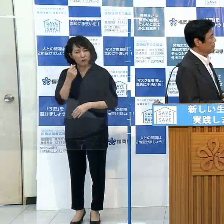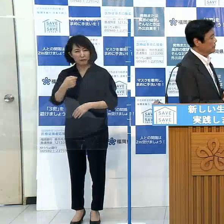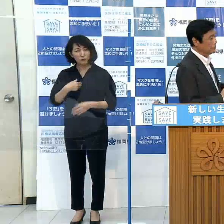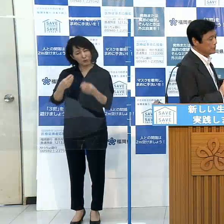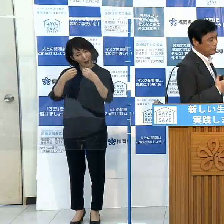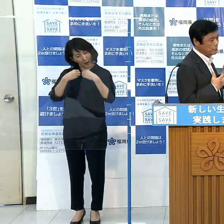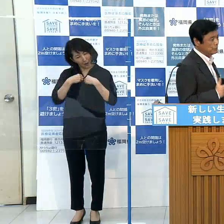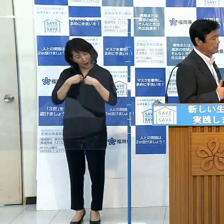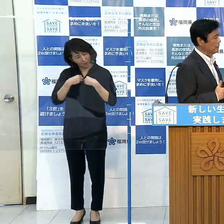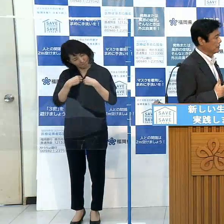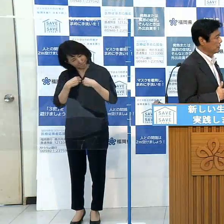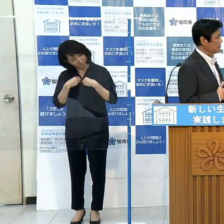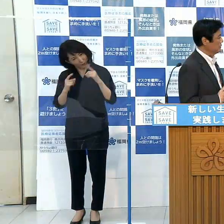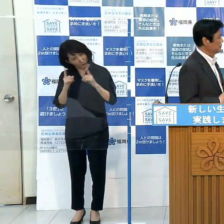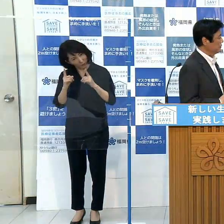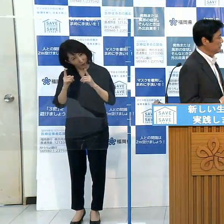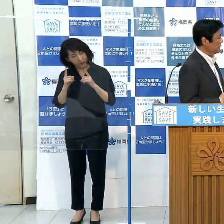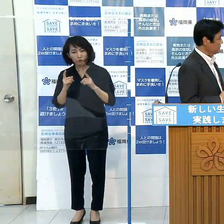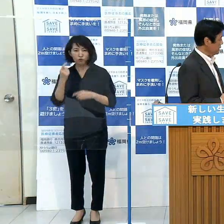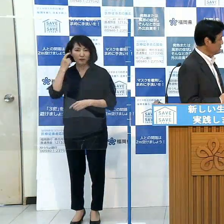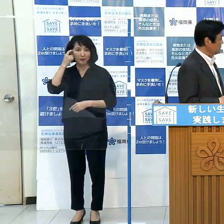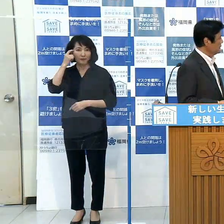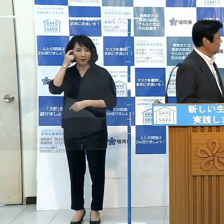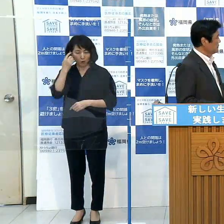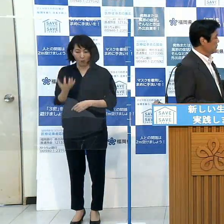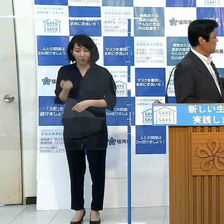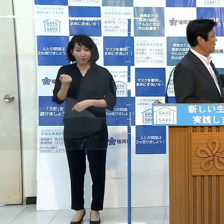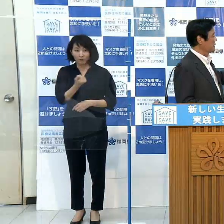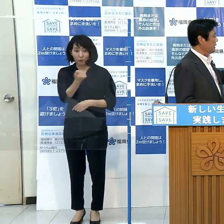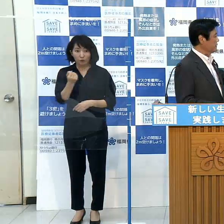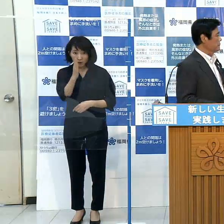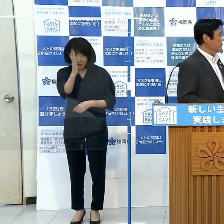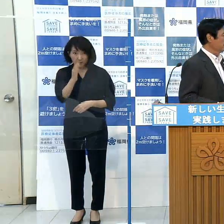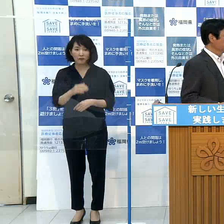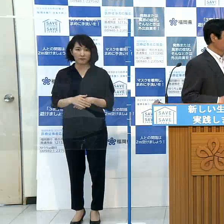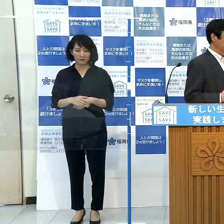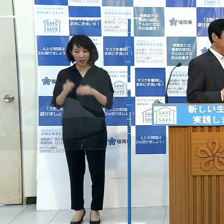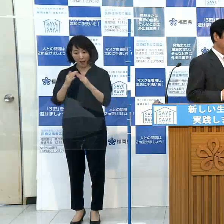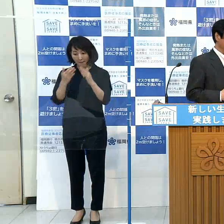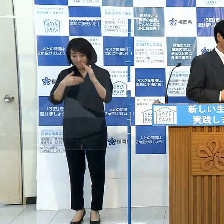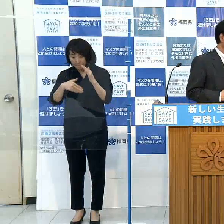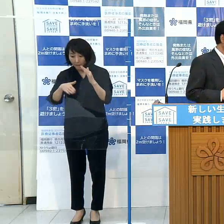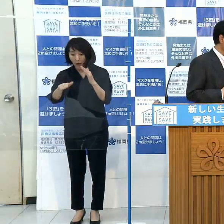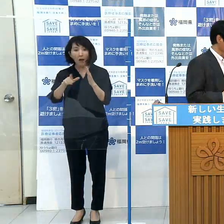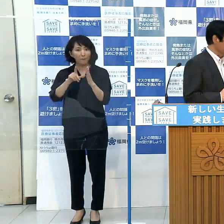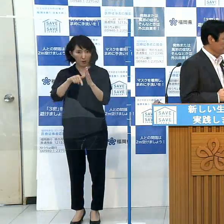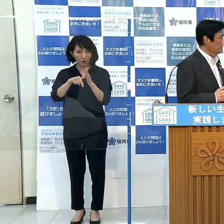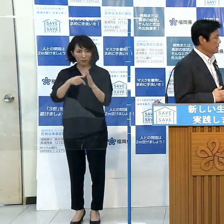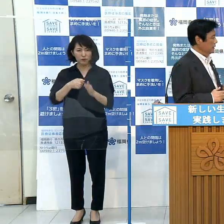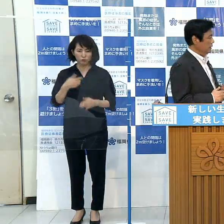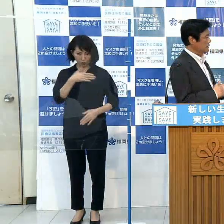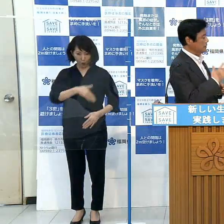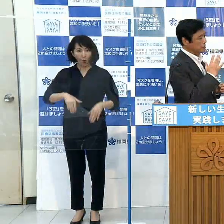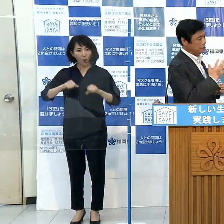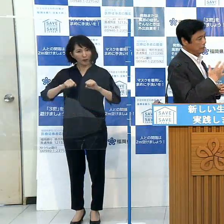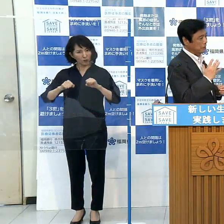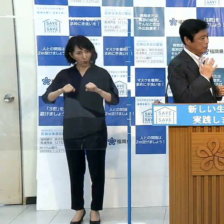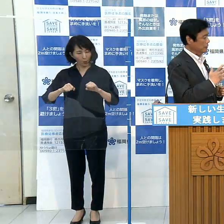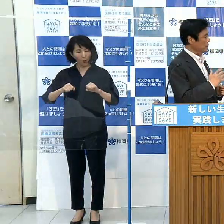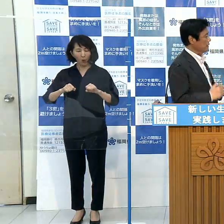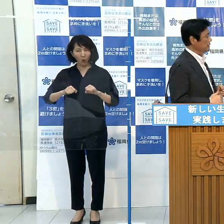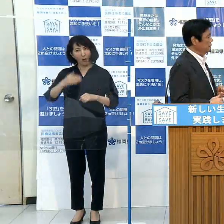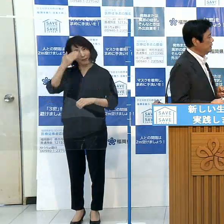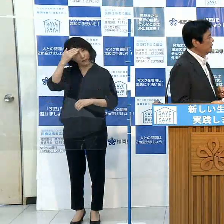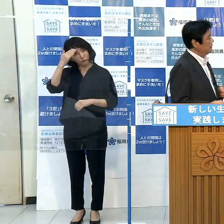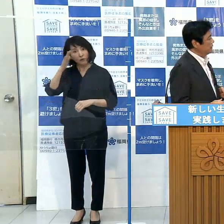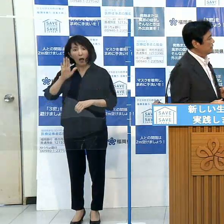意識をいつも強く持っているか、それが大事であります。それから外出はご自身の健康状態、発熱しているか